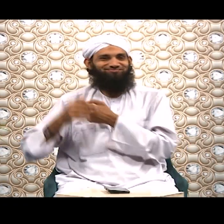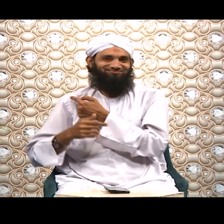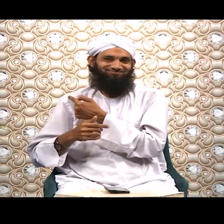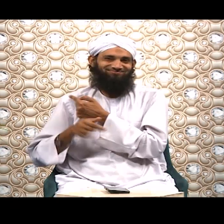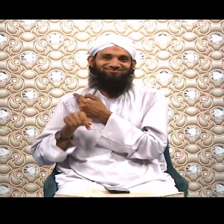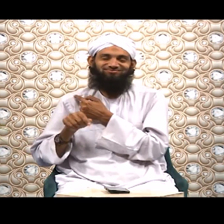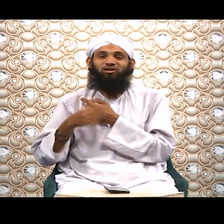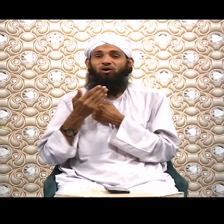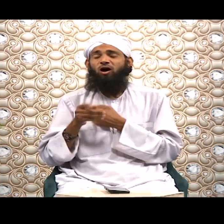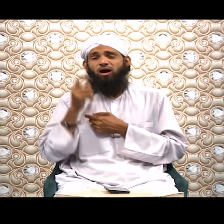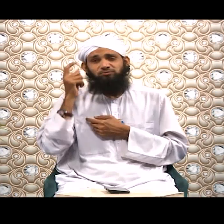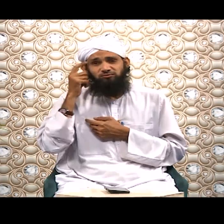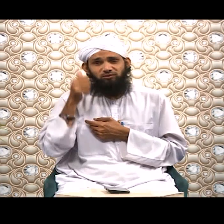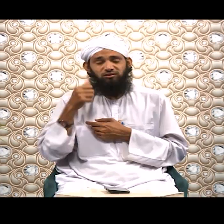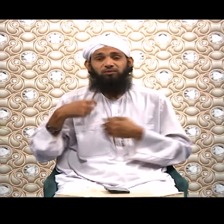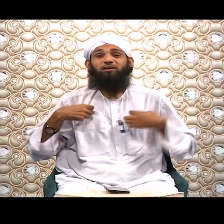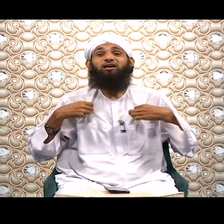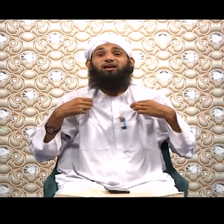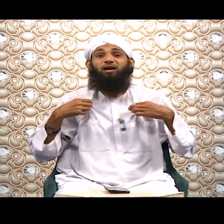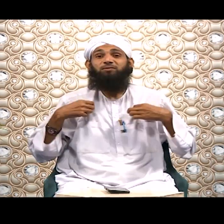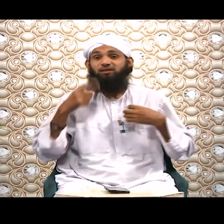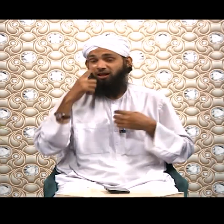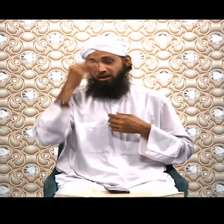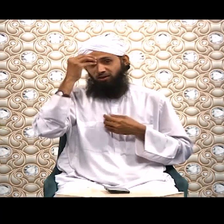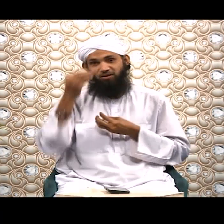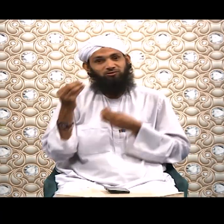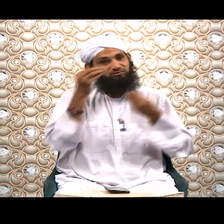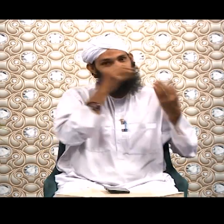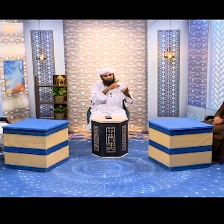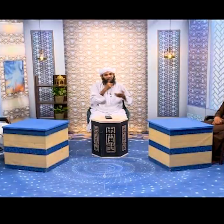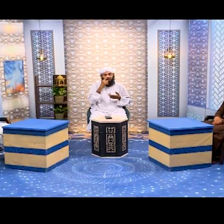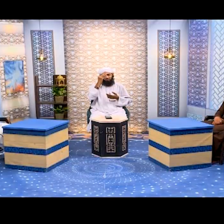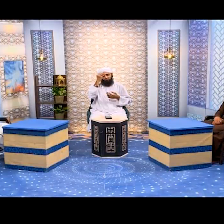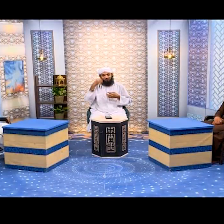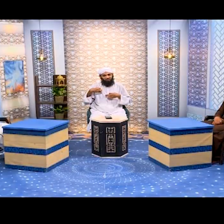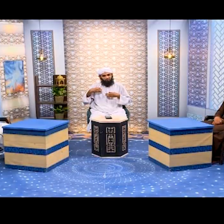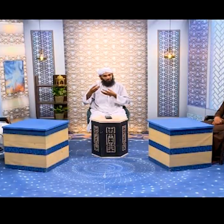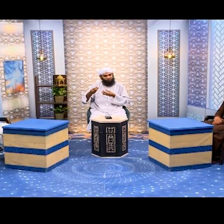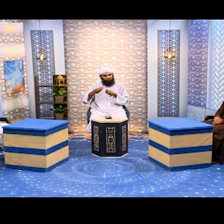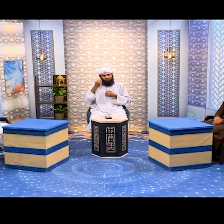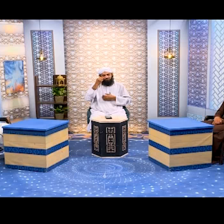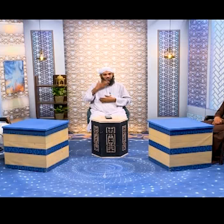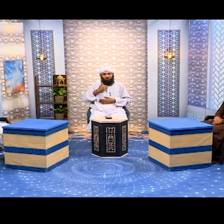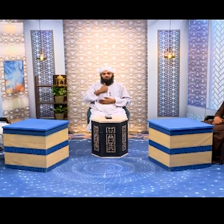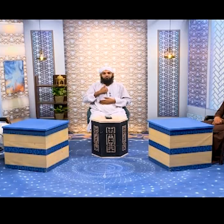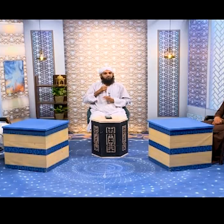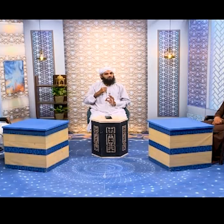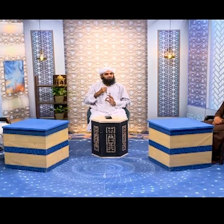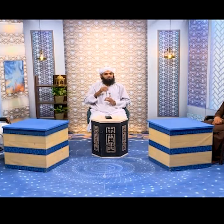مناسب سمجھیں تو میری قمیص انہیں دے دیجئے، اس سے ان کو تسلی ہوگی اور صبر آ جائے گا۔ حضرت ابراہیم علیہ السلام نے